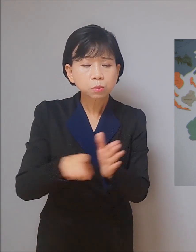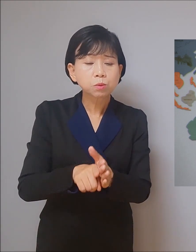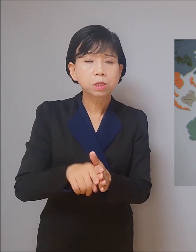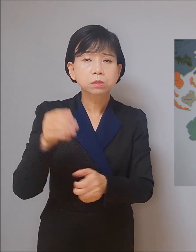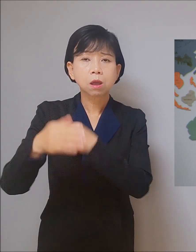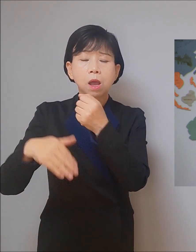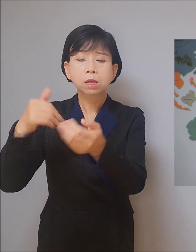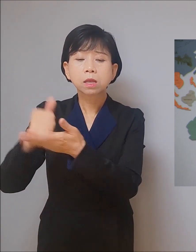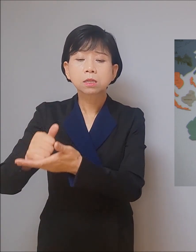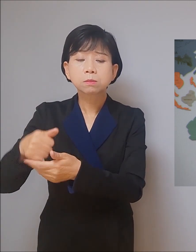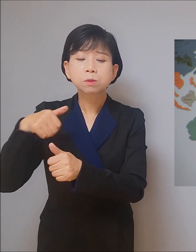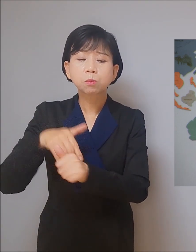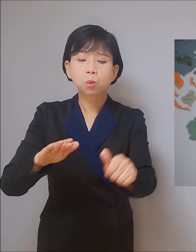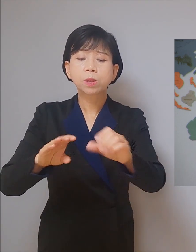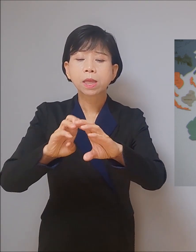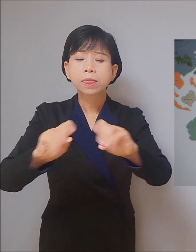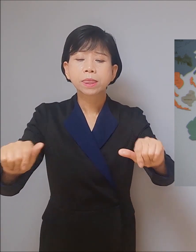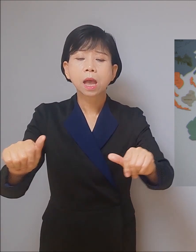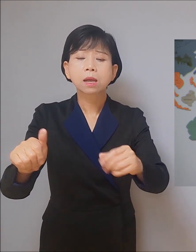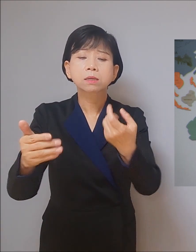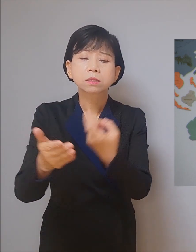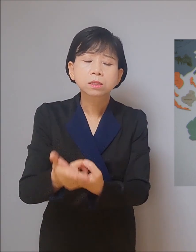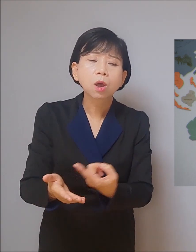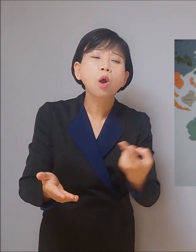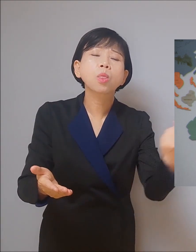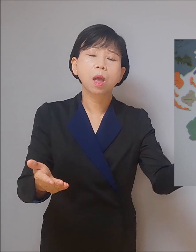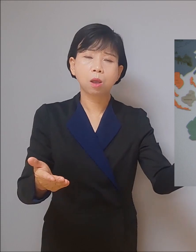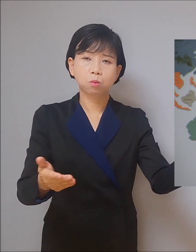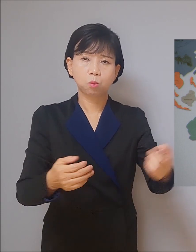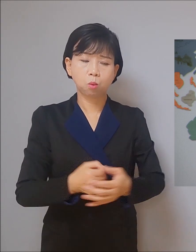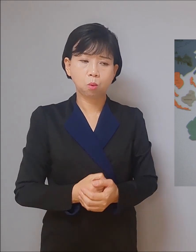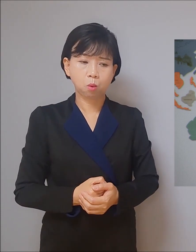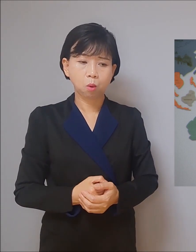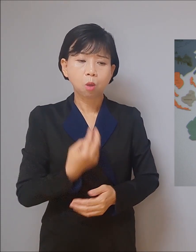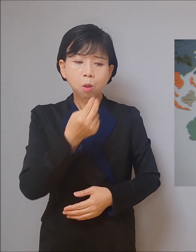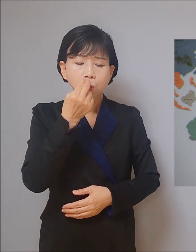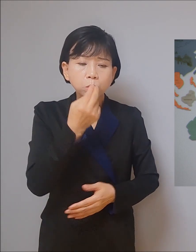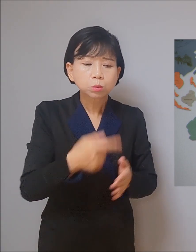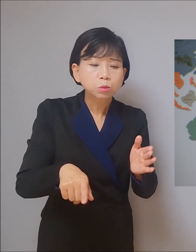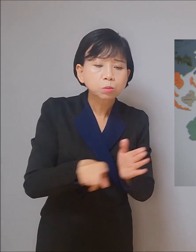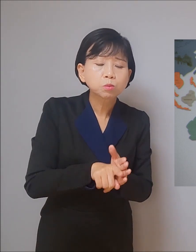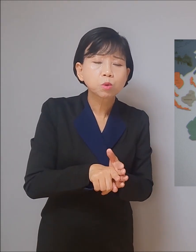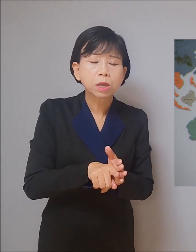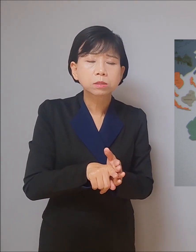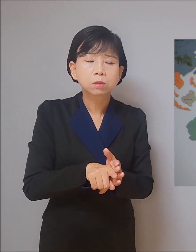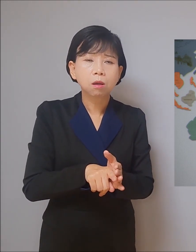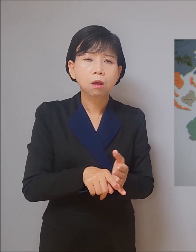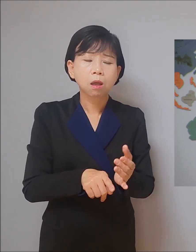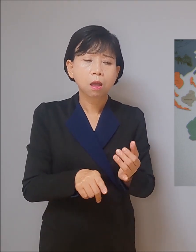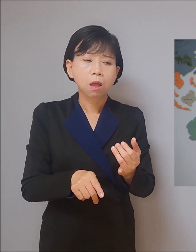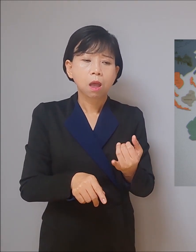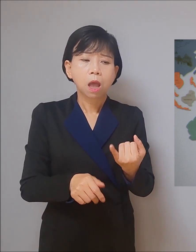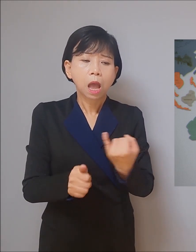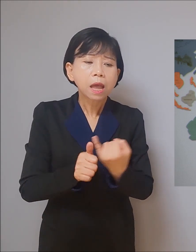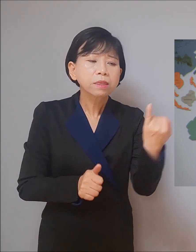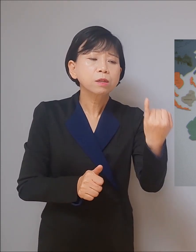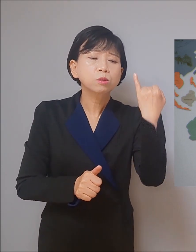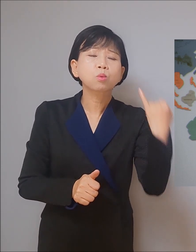보내신 땅을 떠나고 자기 살자고 아내를 누이라고 해서 궁으로 들여보내며 그로